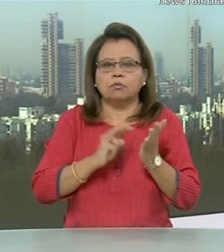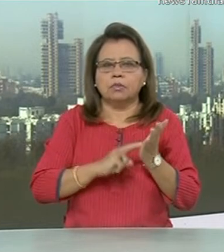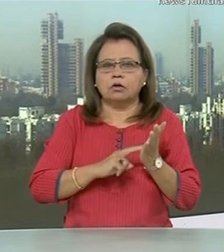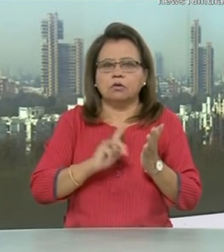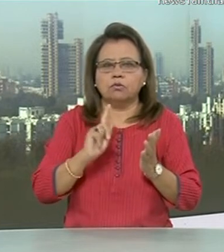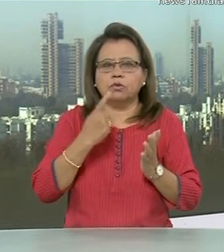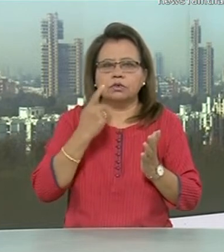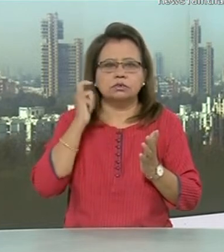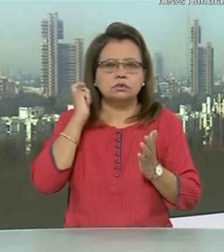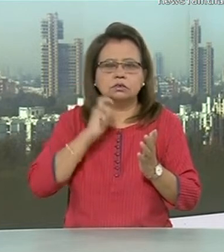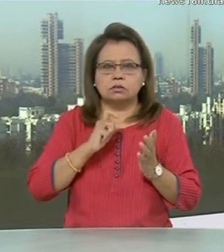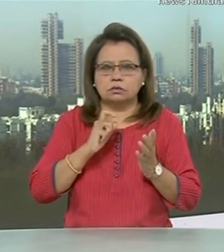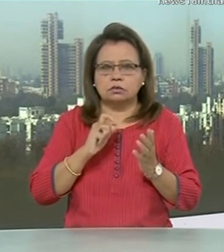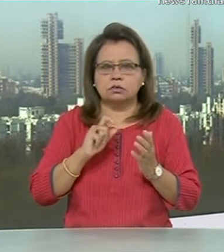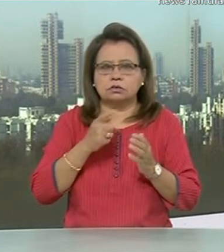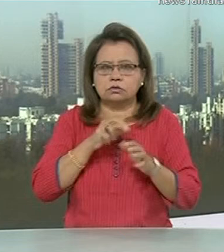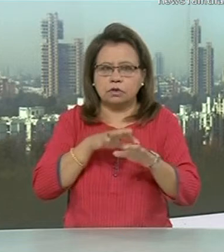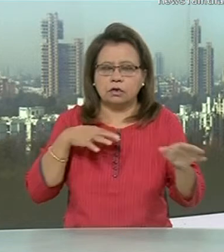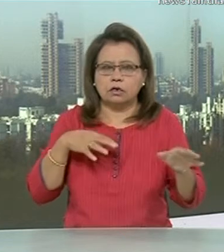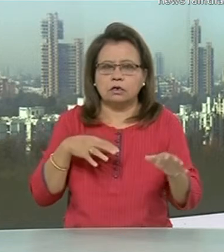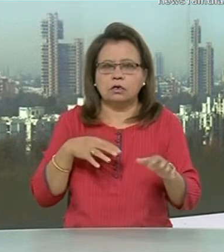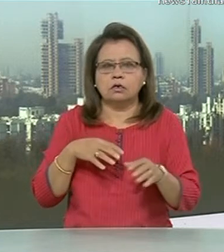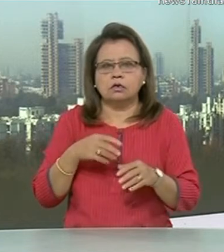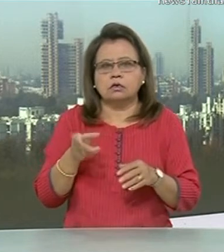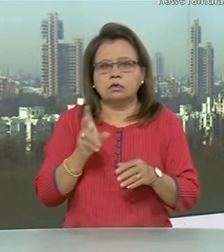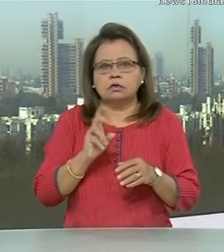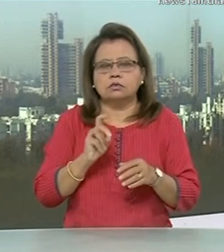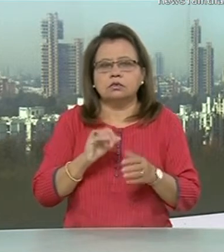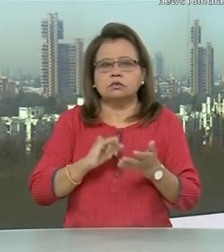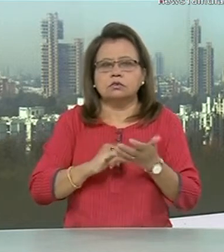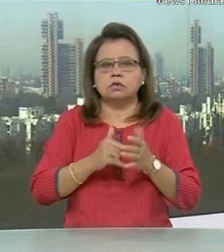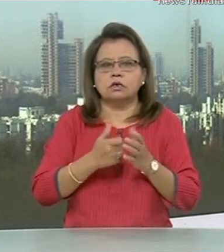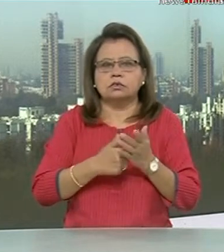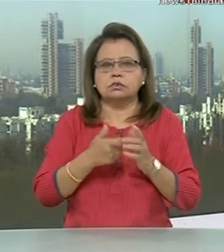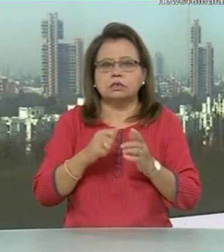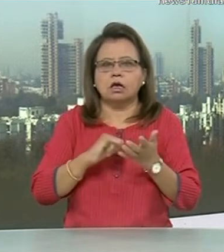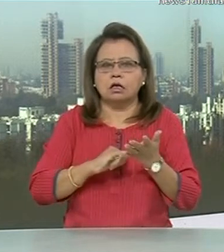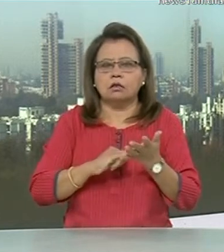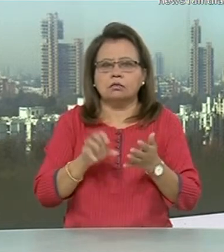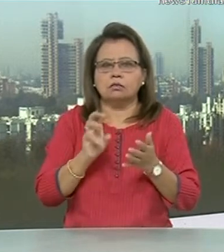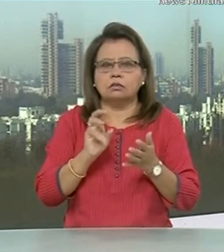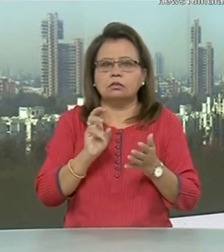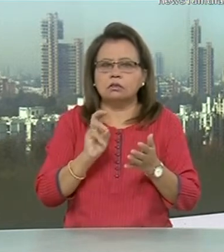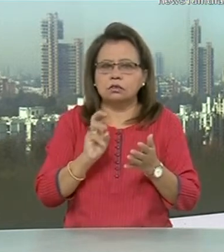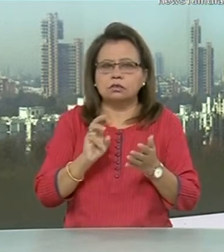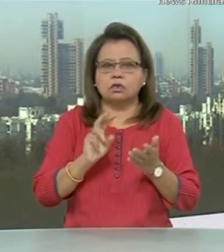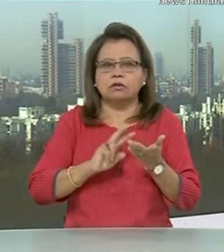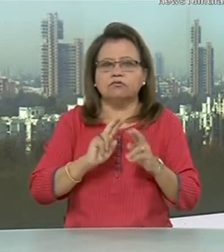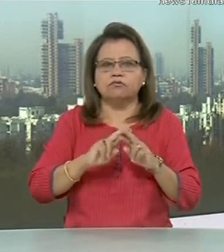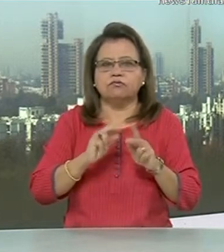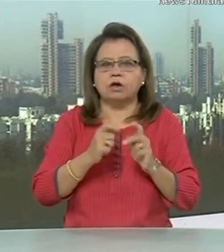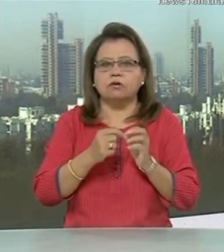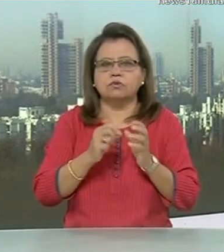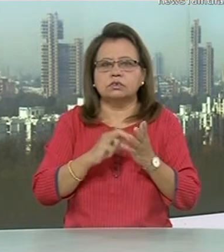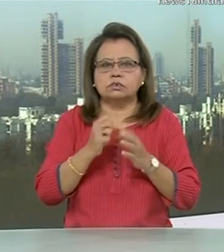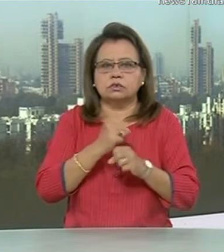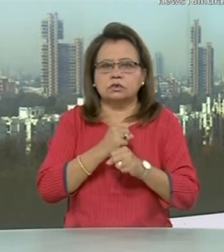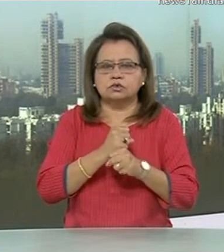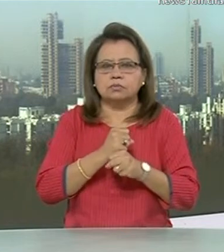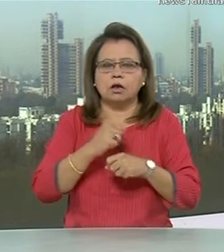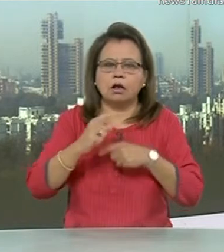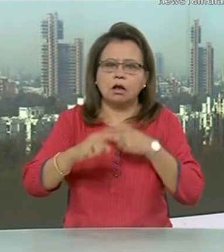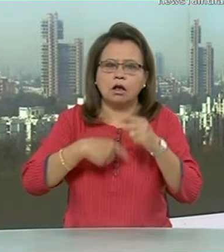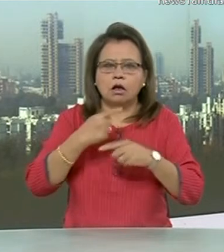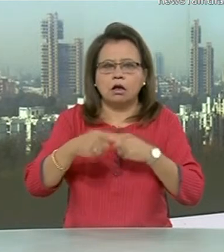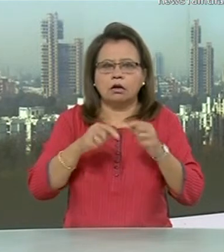मोदी की पहली रैली पश्चिमी चंपारण दूसरी शहर फाल और तीसरी फारबिसगंज में होगी हर